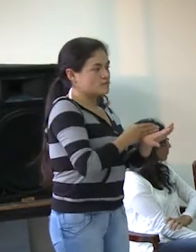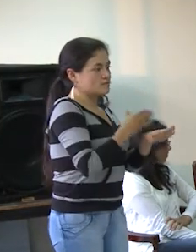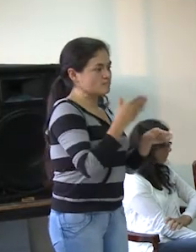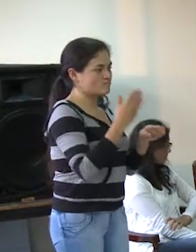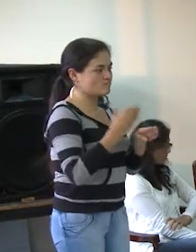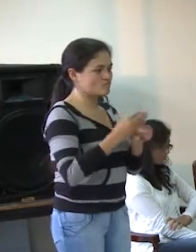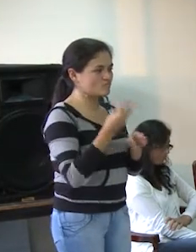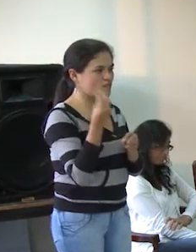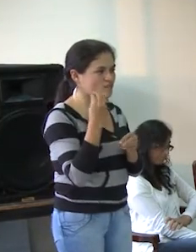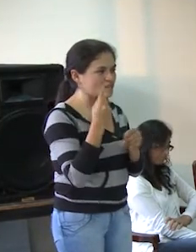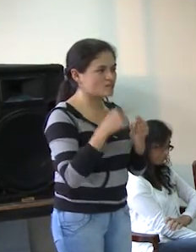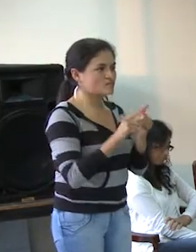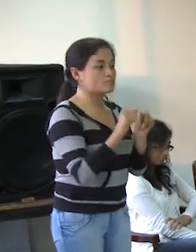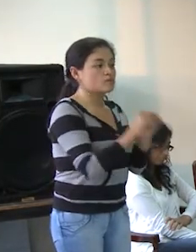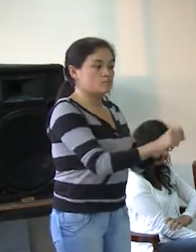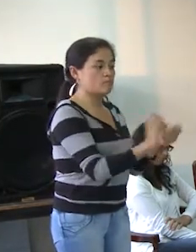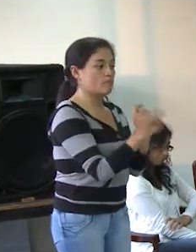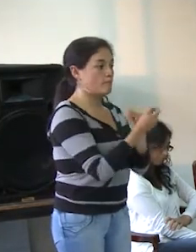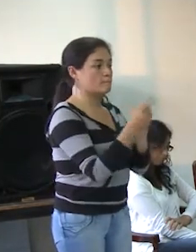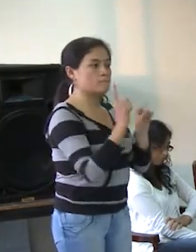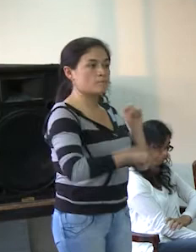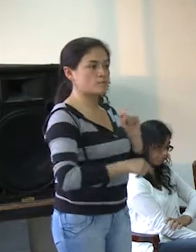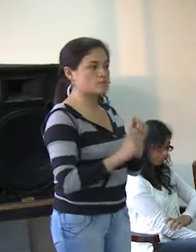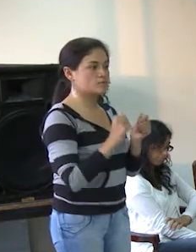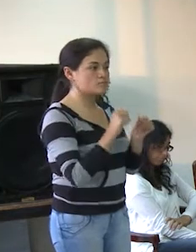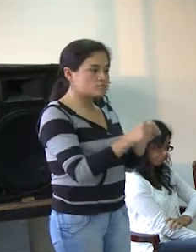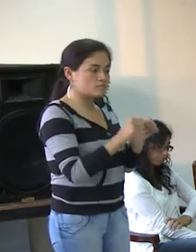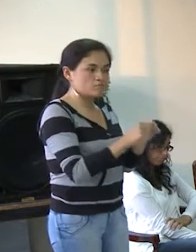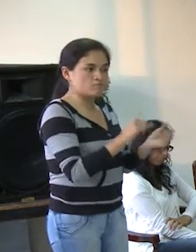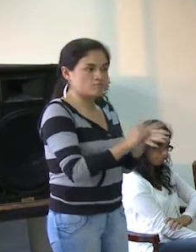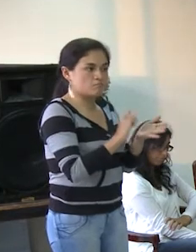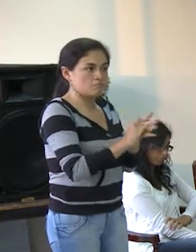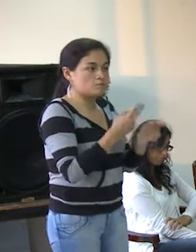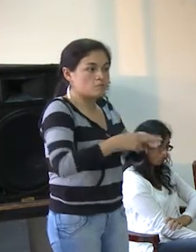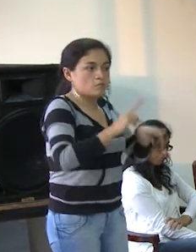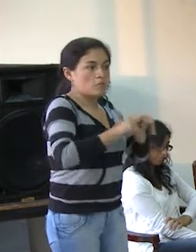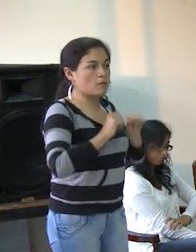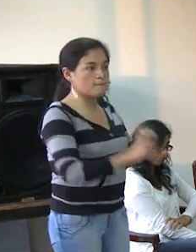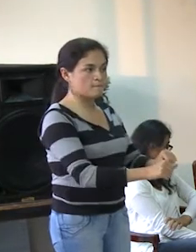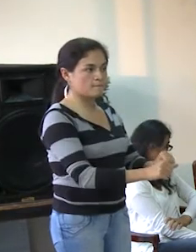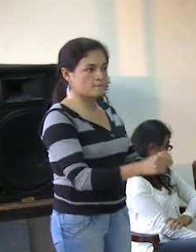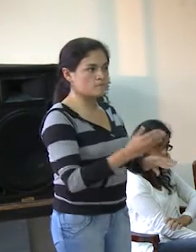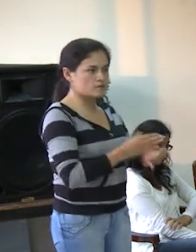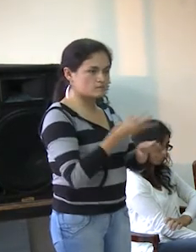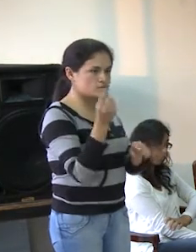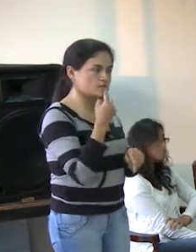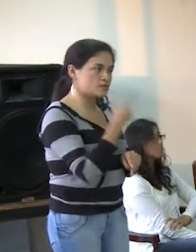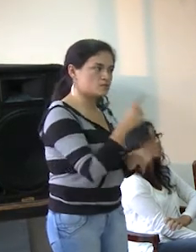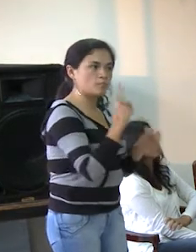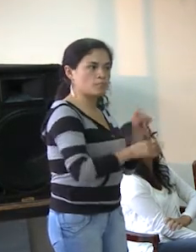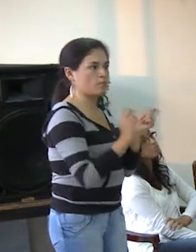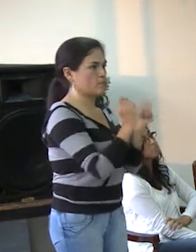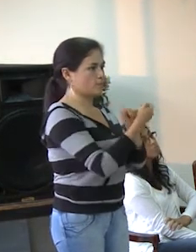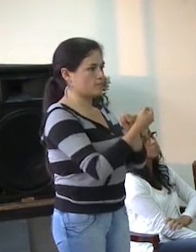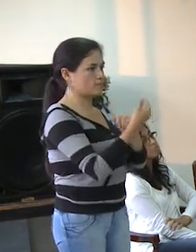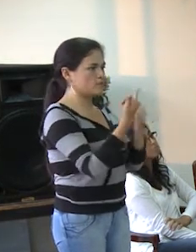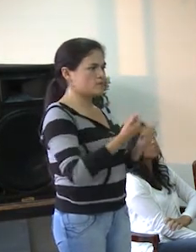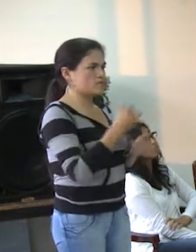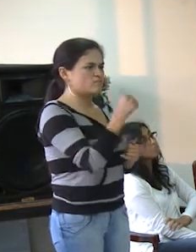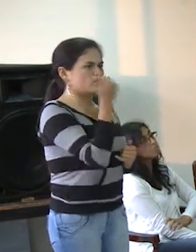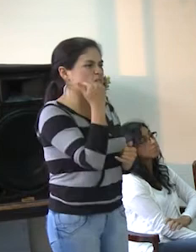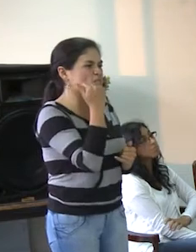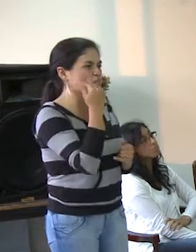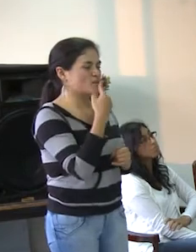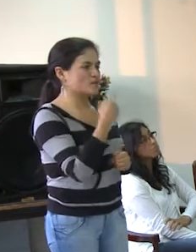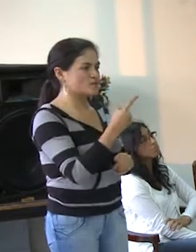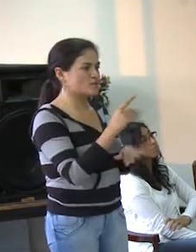llamado permanente a mantener, comillas, las buenas maneras, como dice la profesora Kirwin. Hoy me pregunto, ¿cuáles